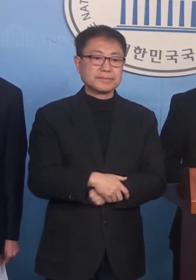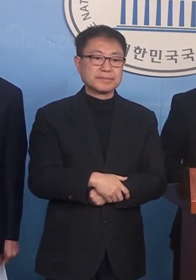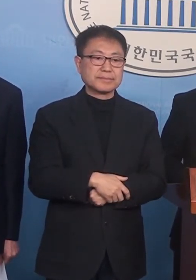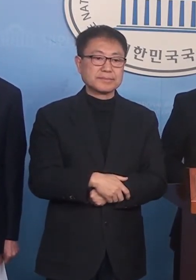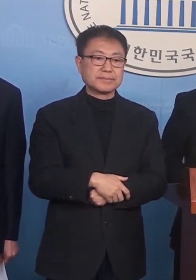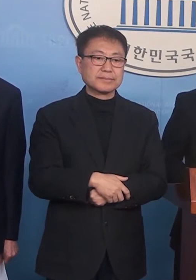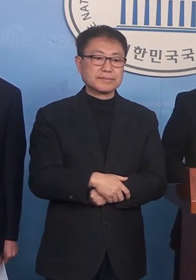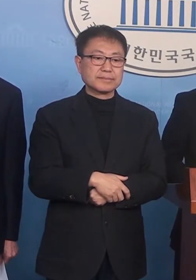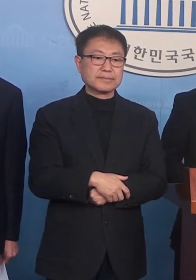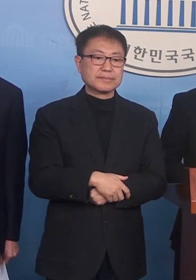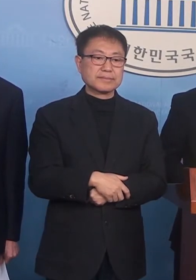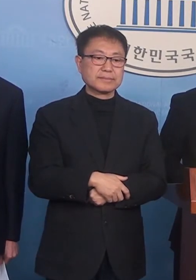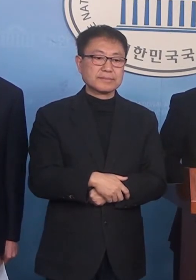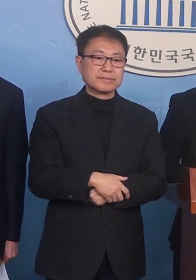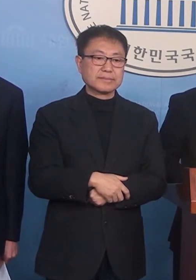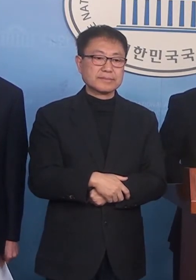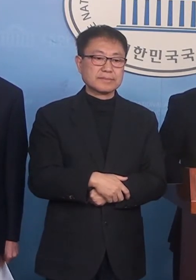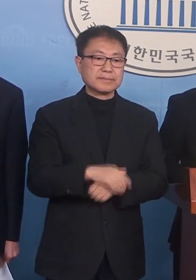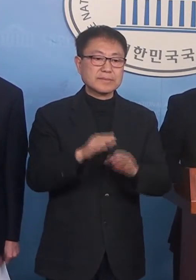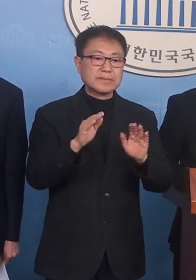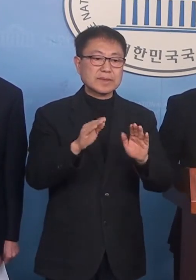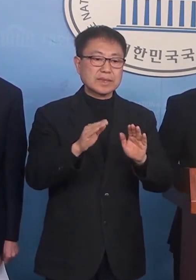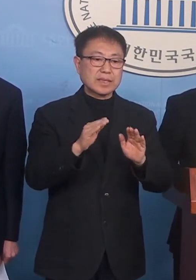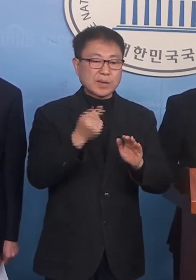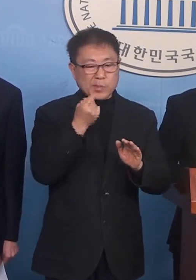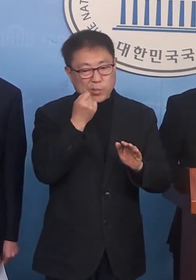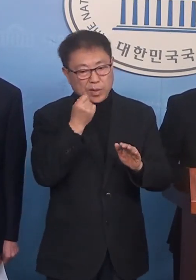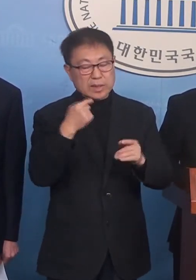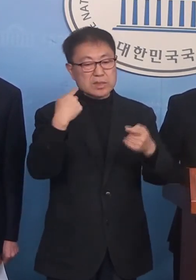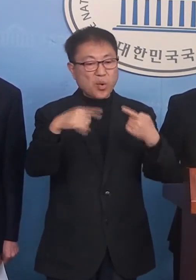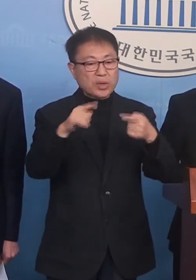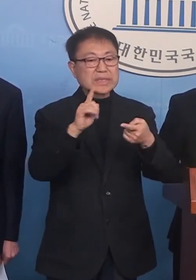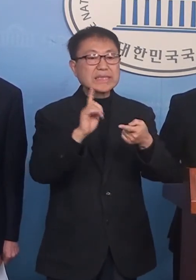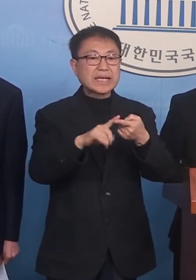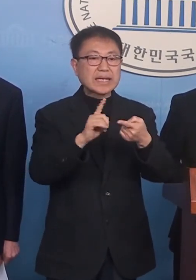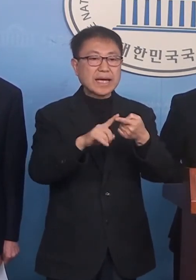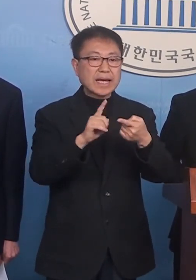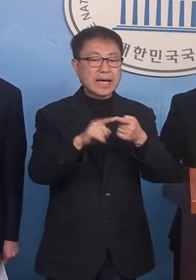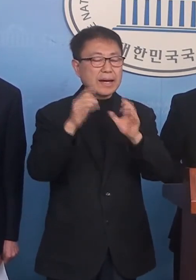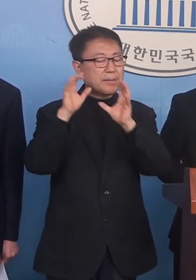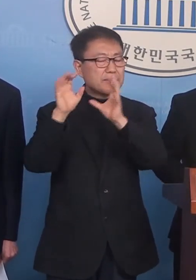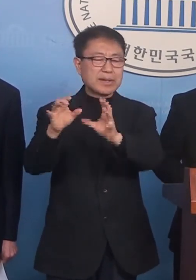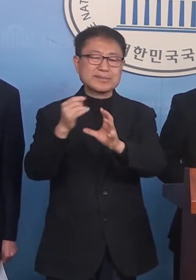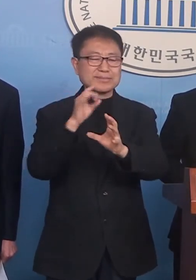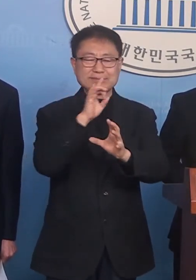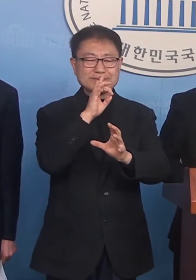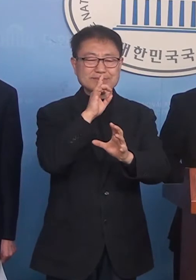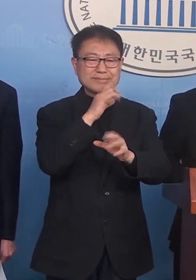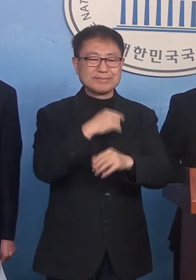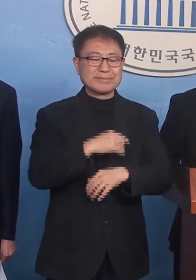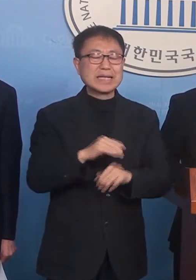더 이상 보수 정치 세력에 정치를 맡겨놓을 수는 없습니다. 지금